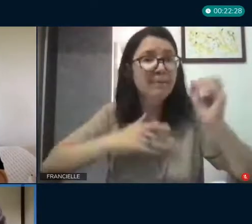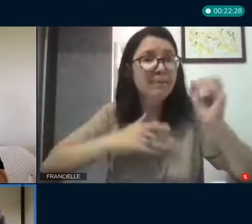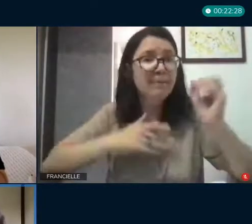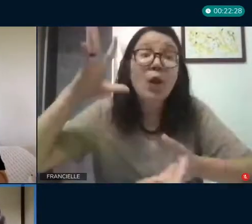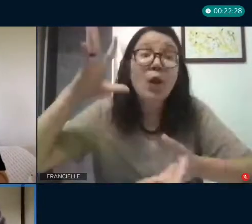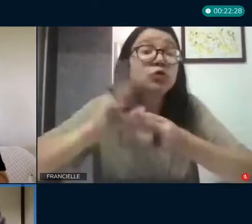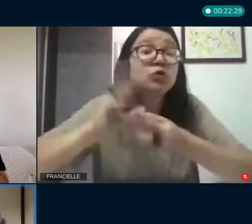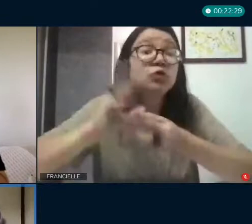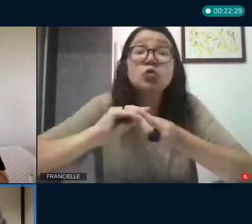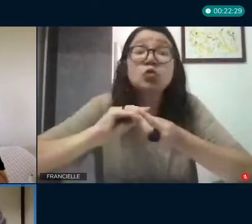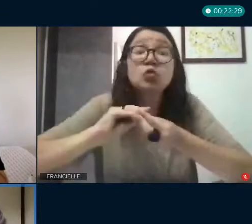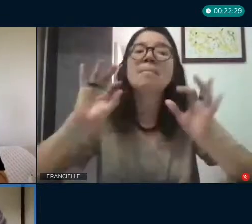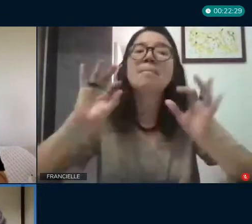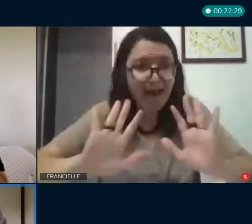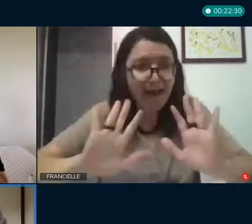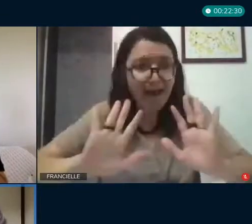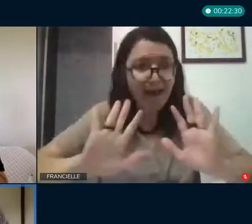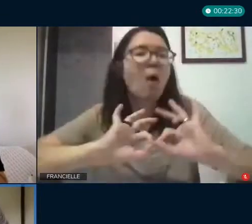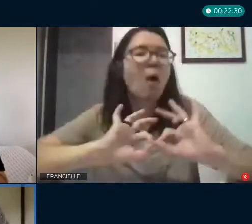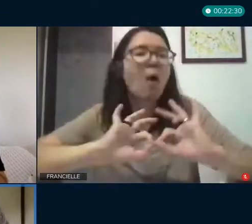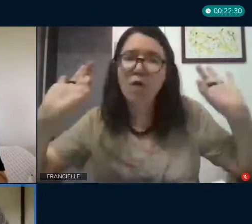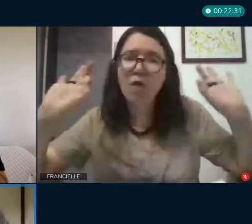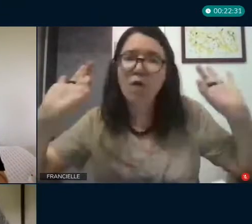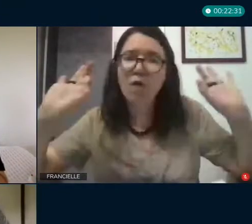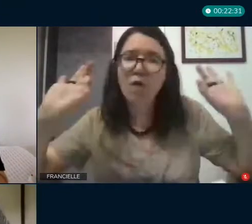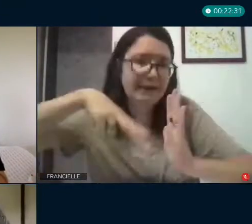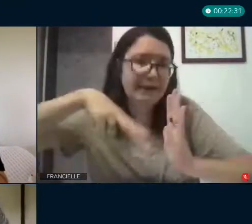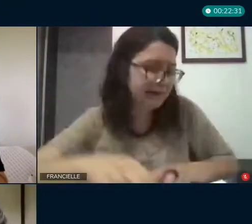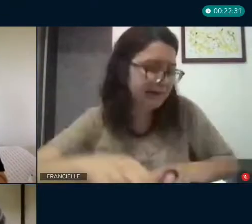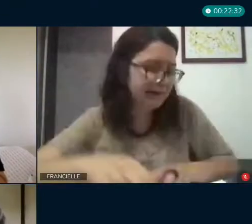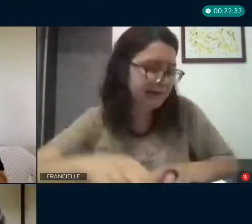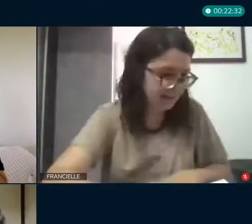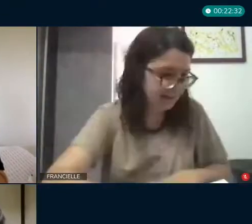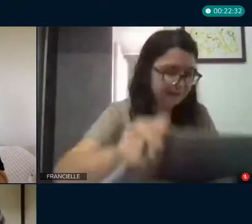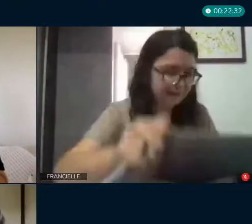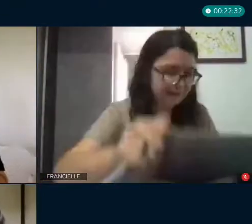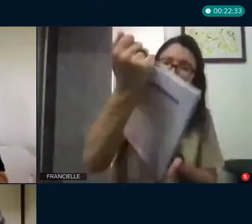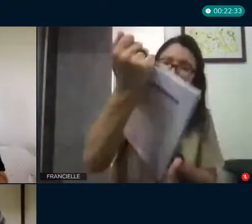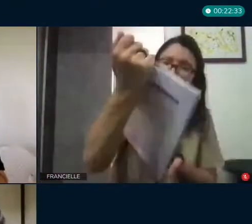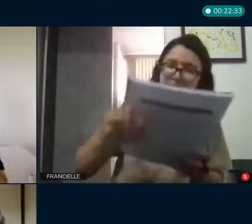No capítulo 2 está ótimo, é só isso mesmo.